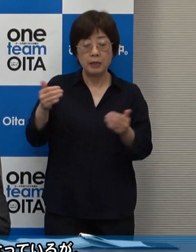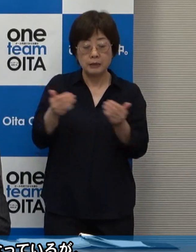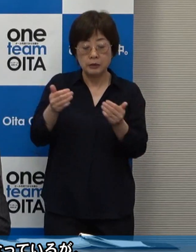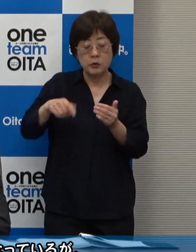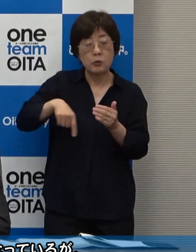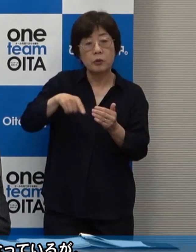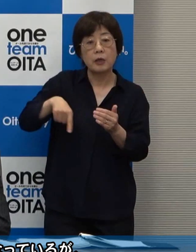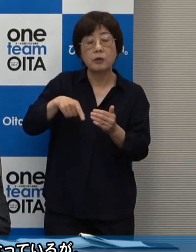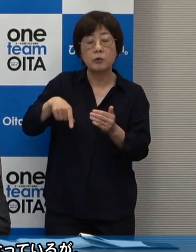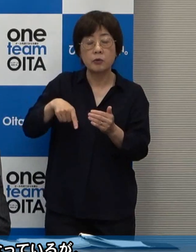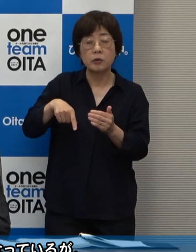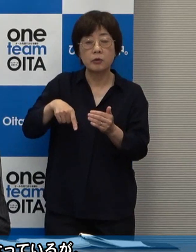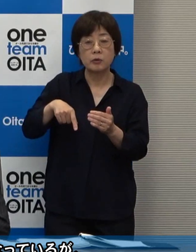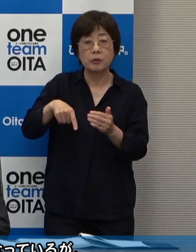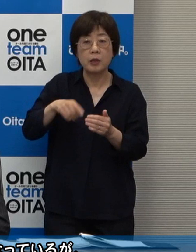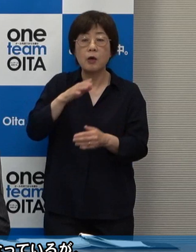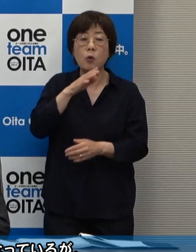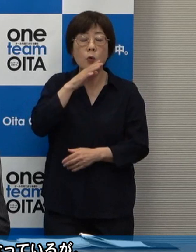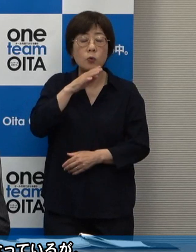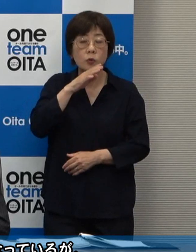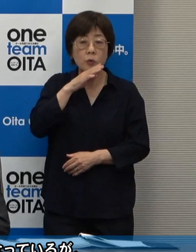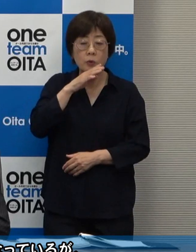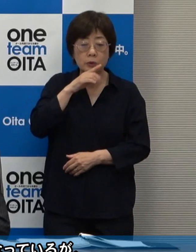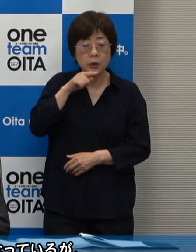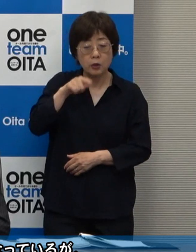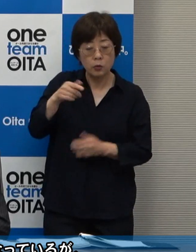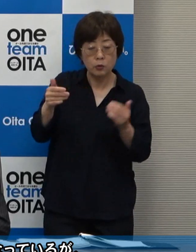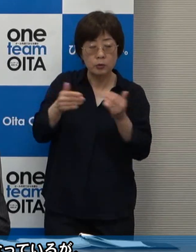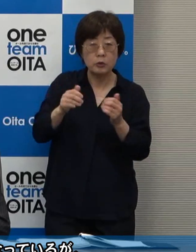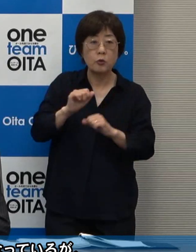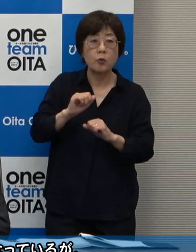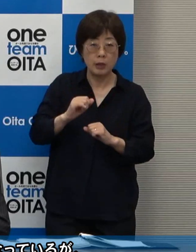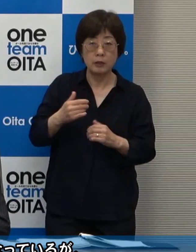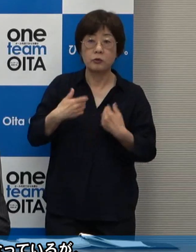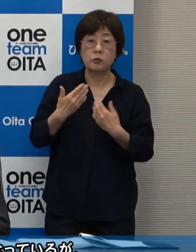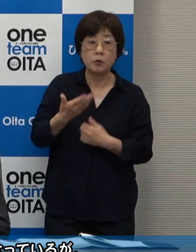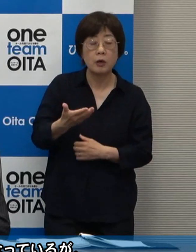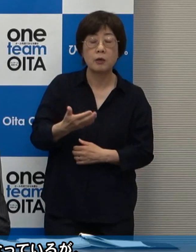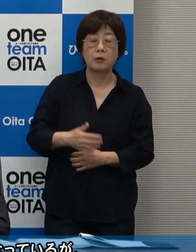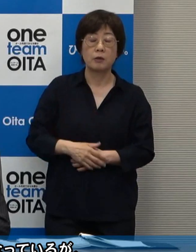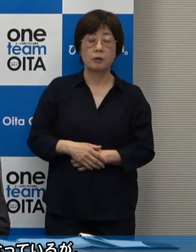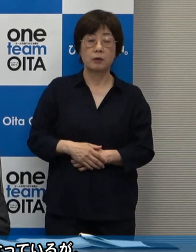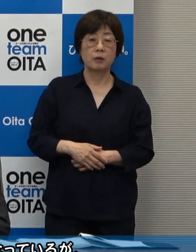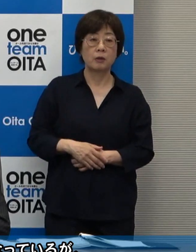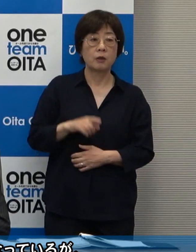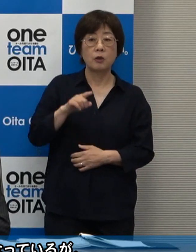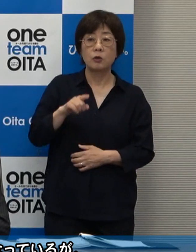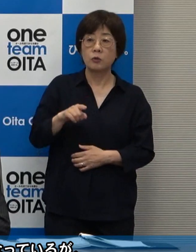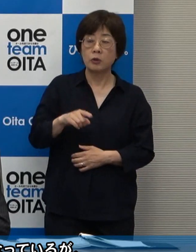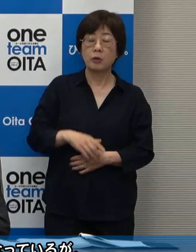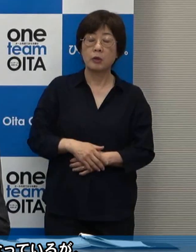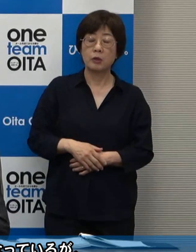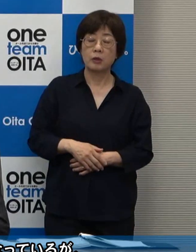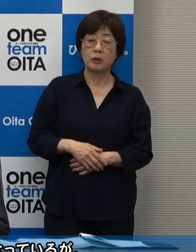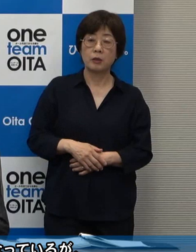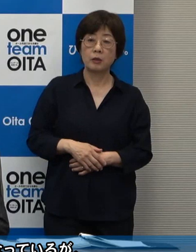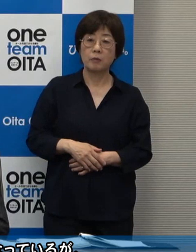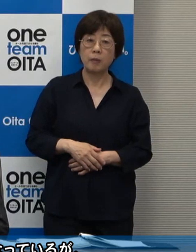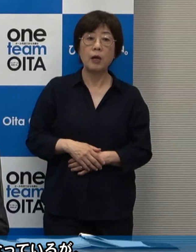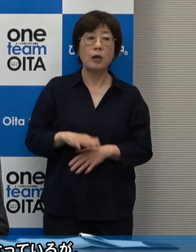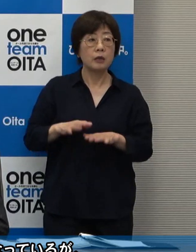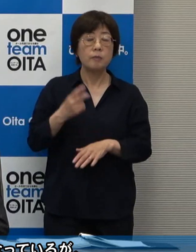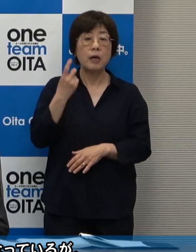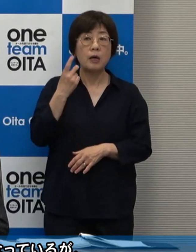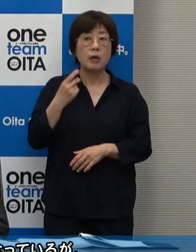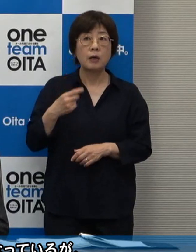し上げましたけれども、本当にこんなにいるのかというようなことも実際今までわずか2ヶ月ちょっ